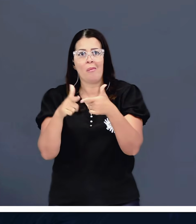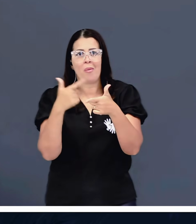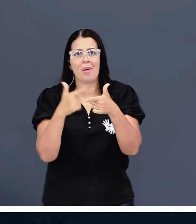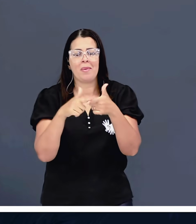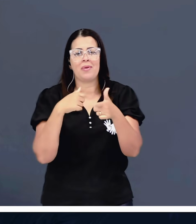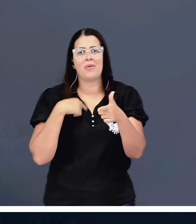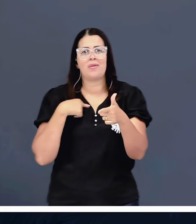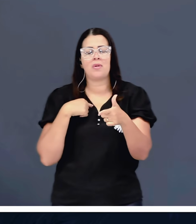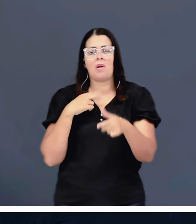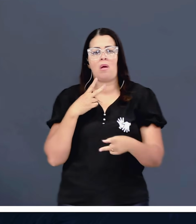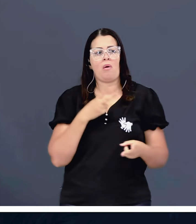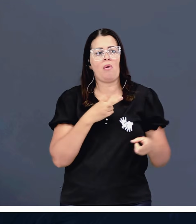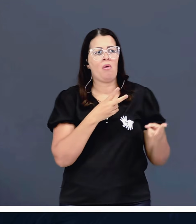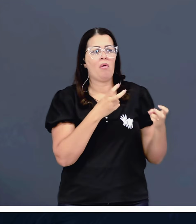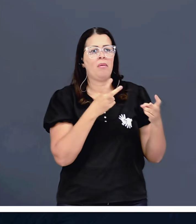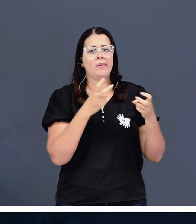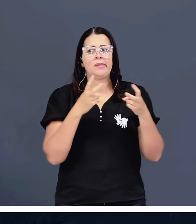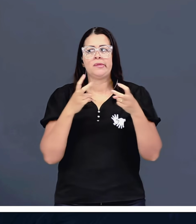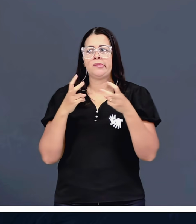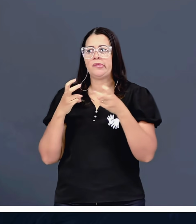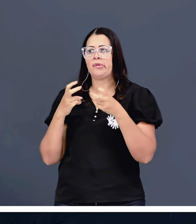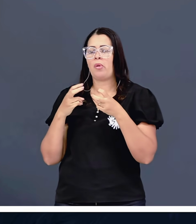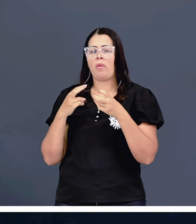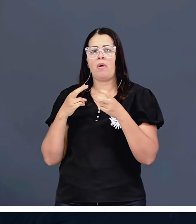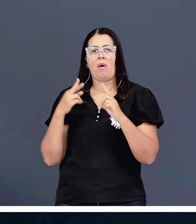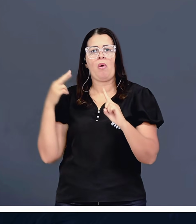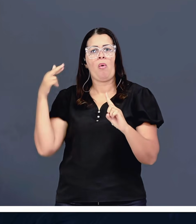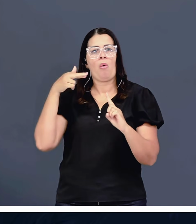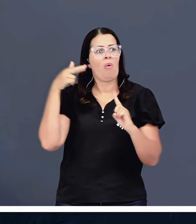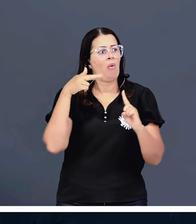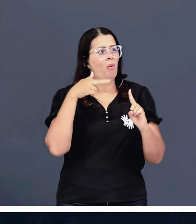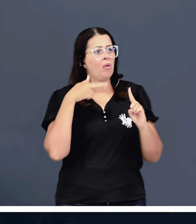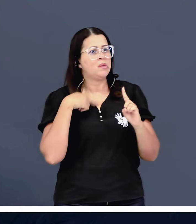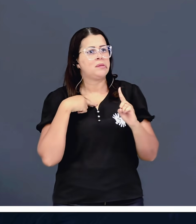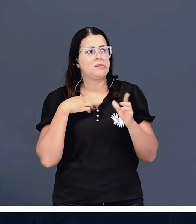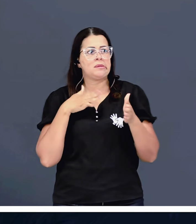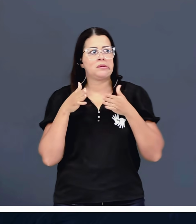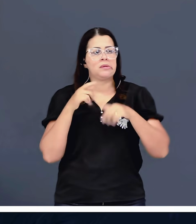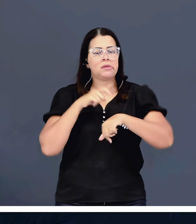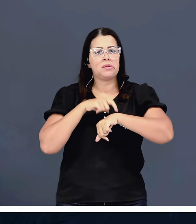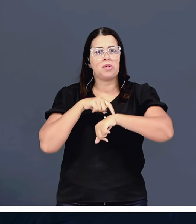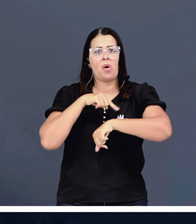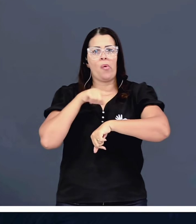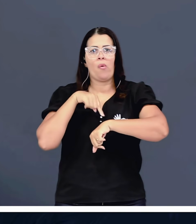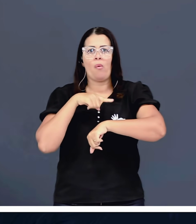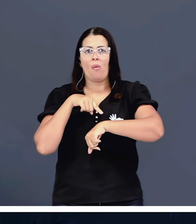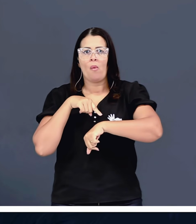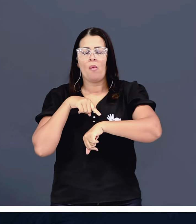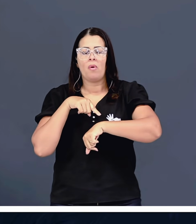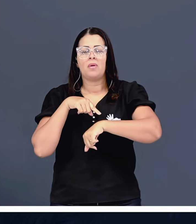Quando a gente começa a observar e ter referenciais na nossa vida apenas por um pequeno espaço de tempo.